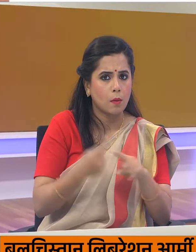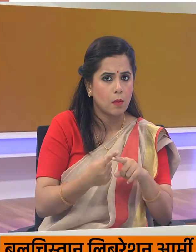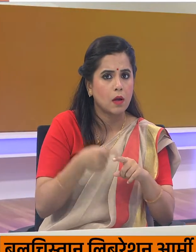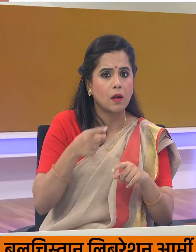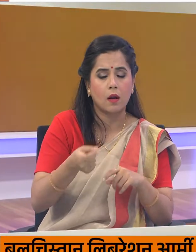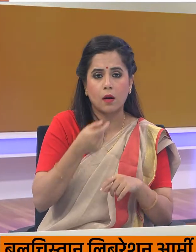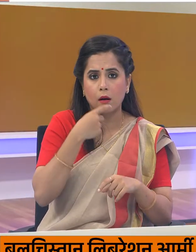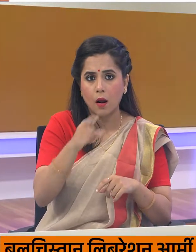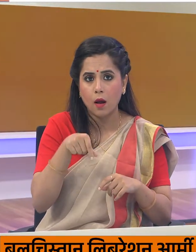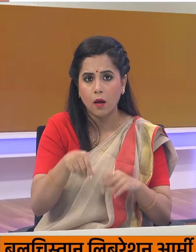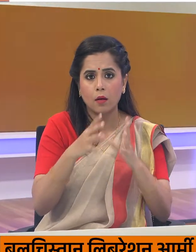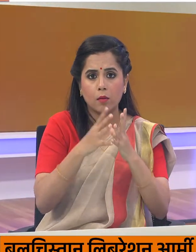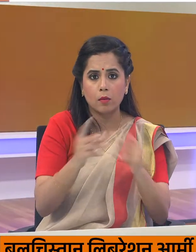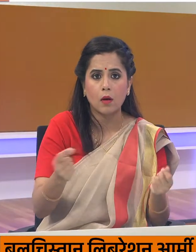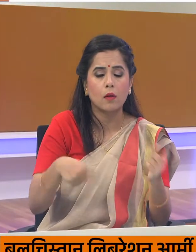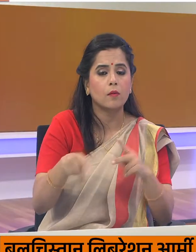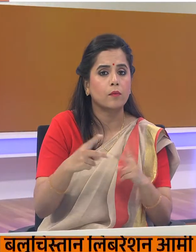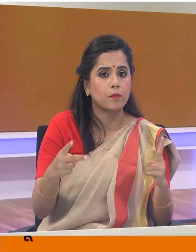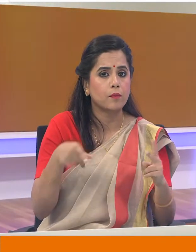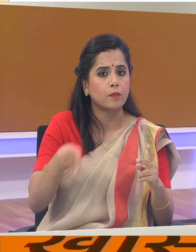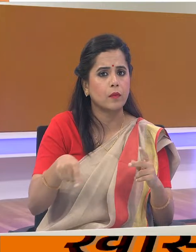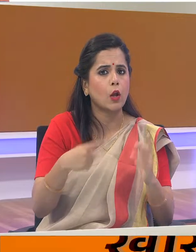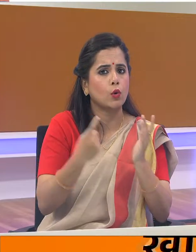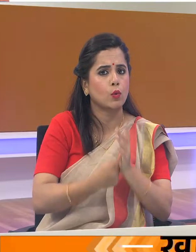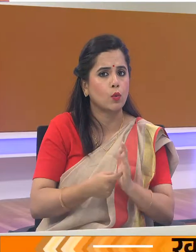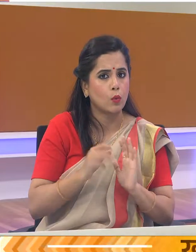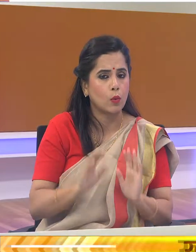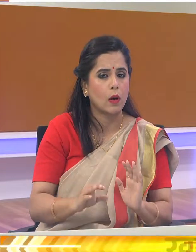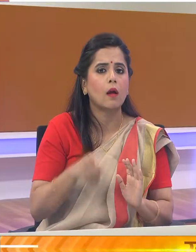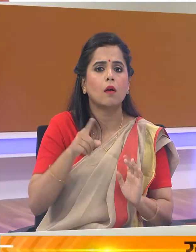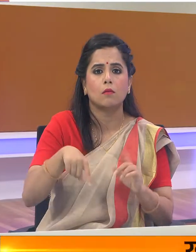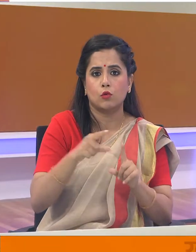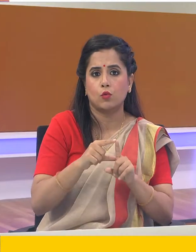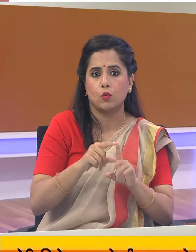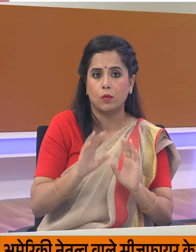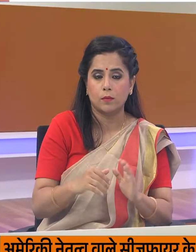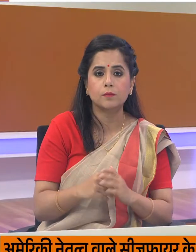अनुकूल शिकायत निवारण मंच का प्रावधान किया गया है।